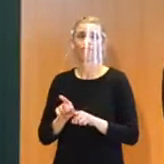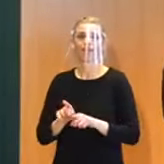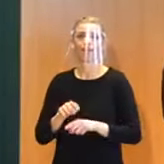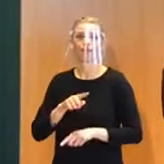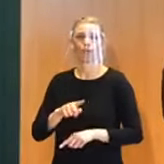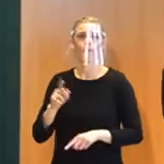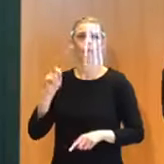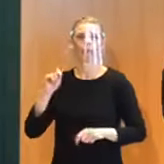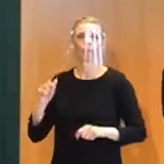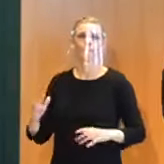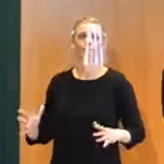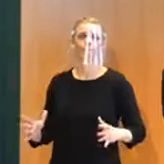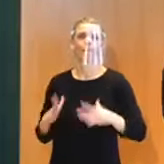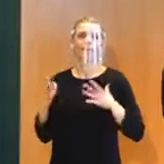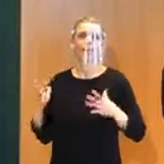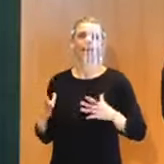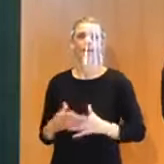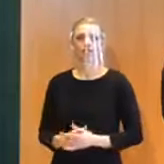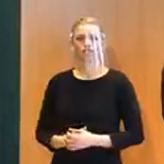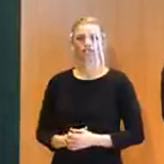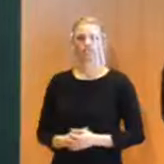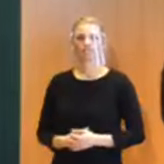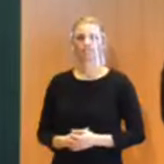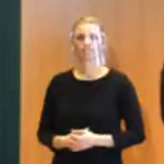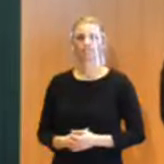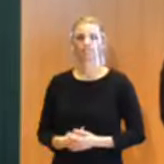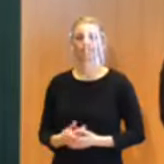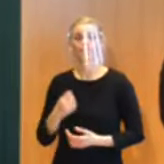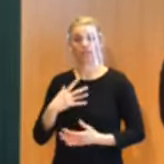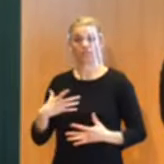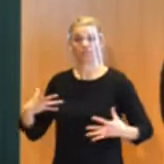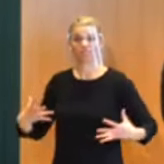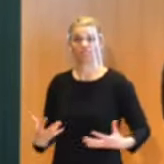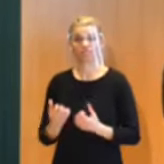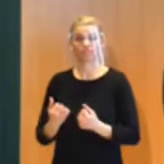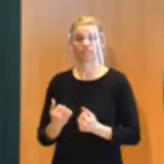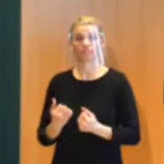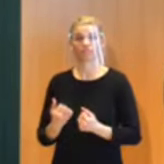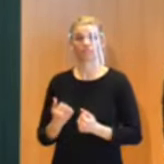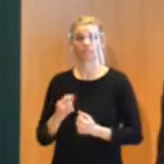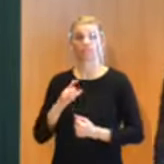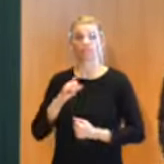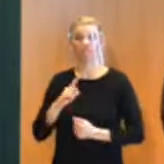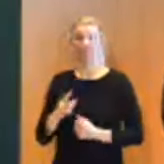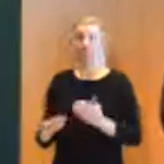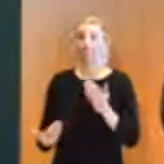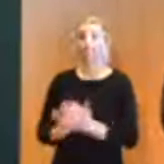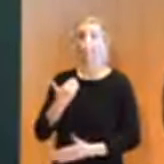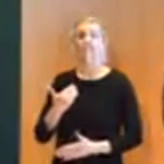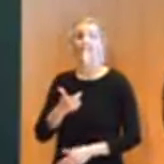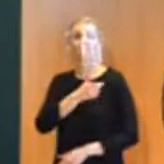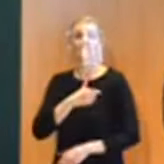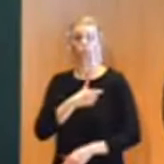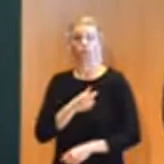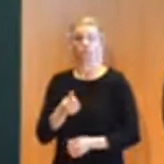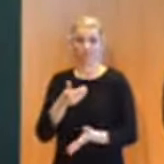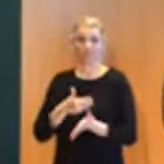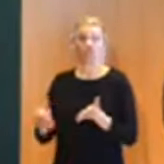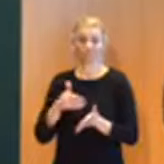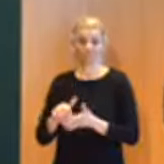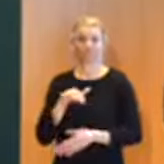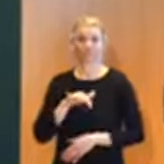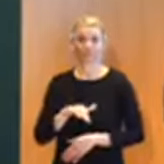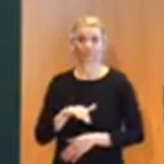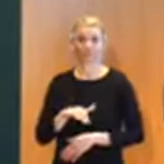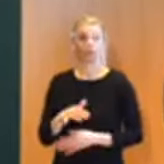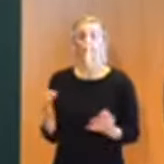papalášizmus, ak zriadíme s nemalými nákladmi úplne novú funkciu, len preto,